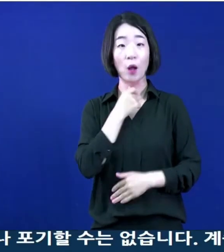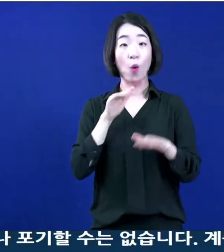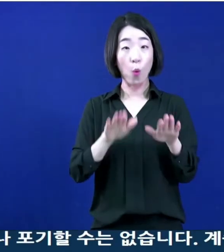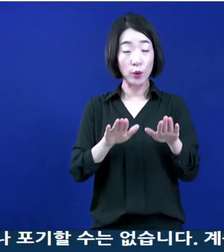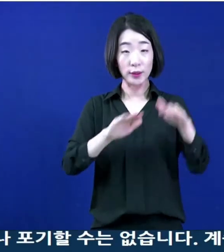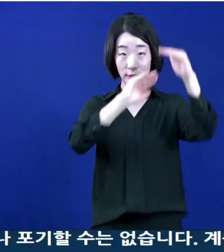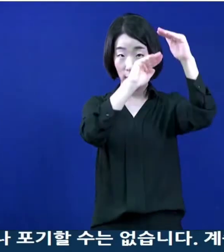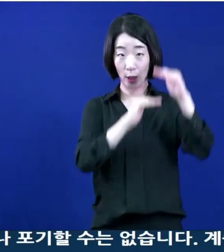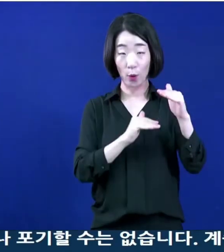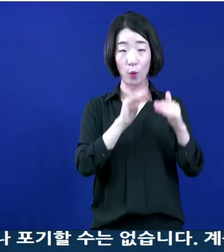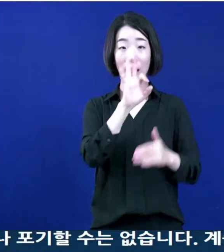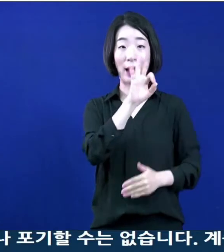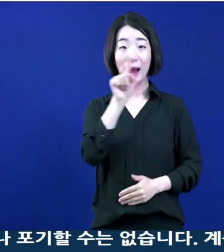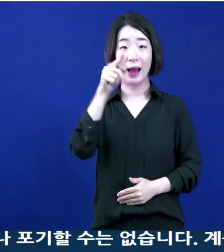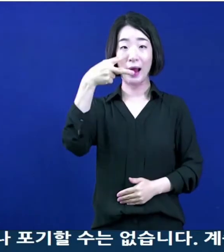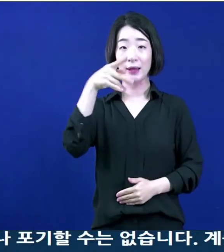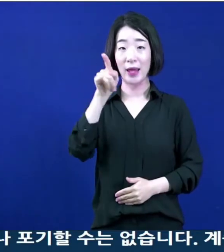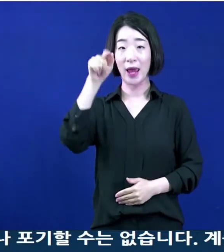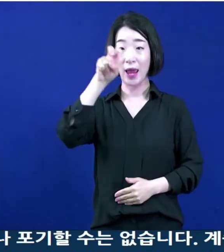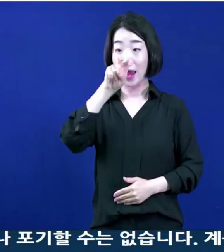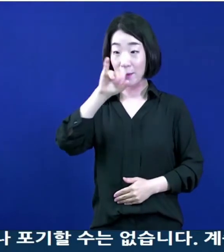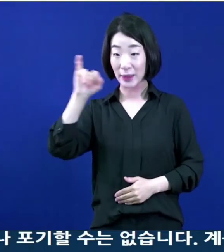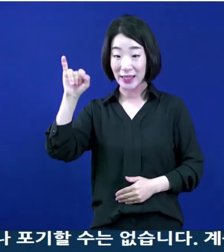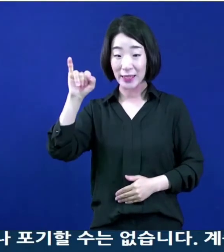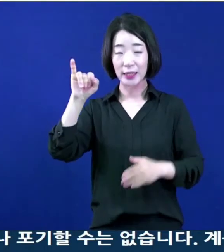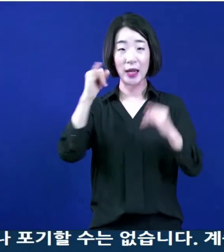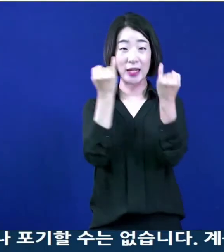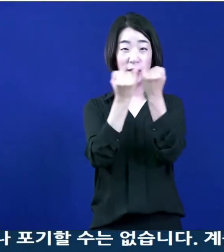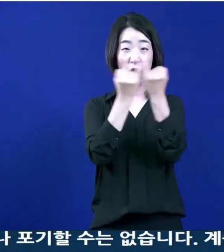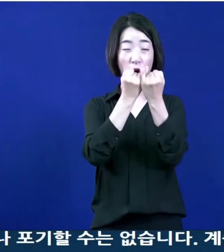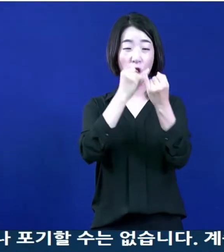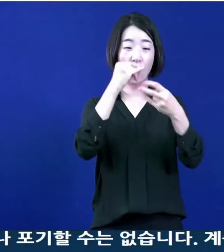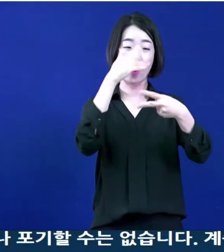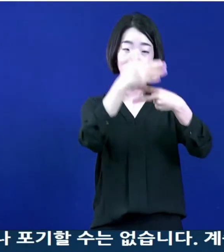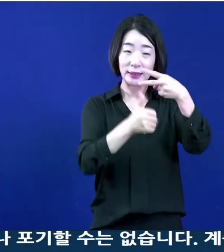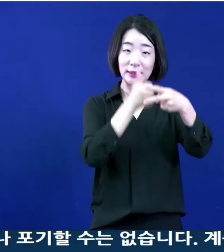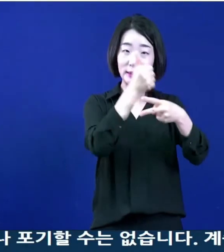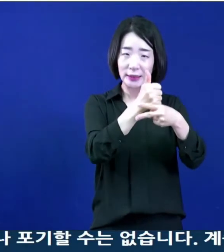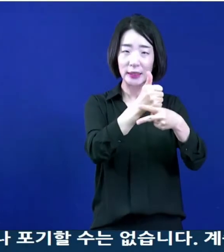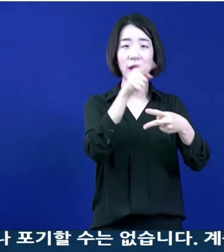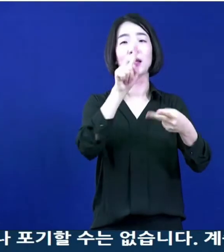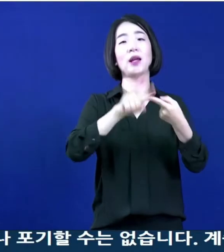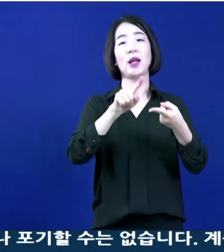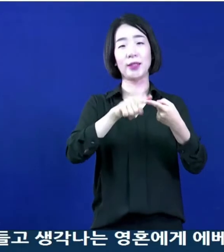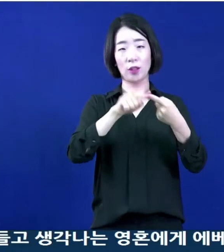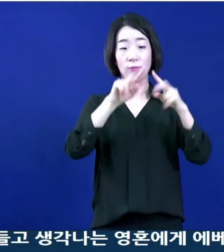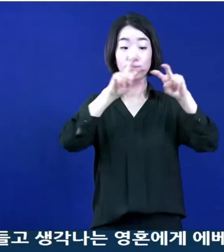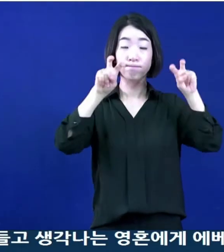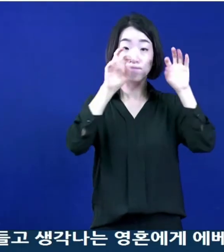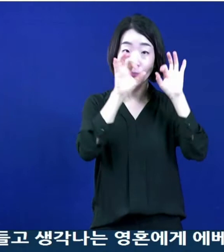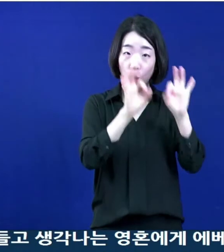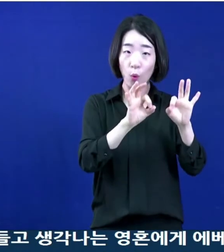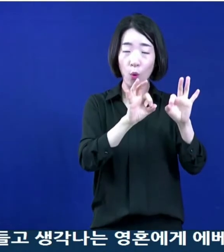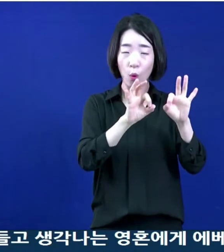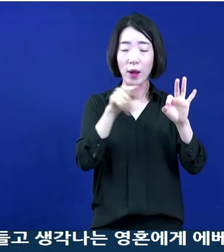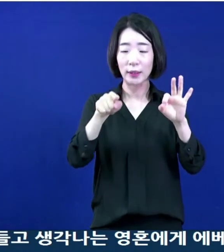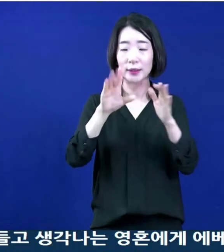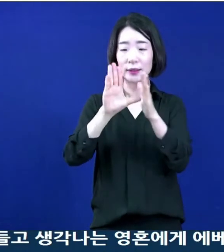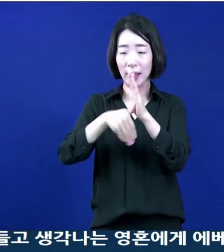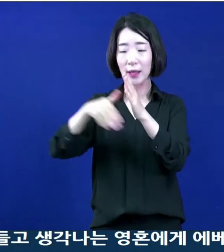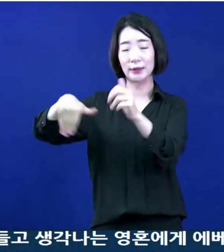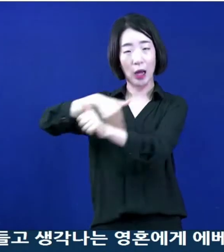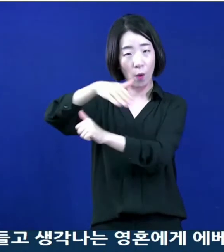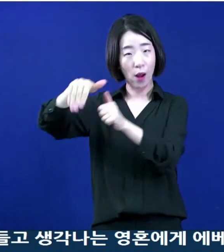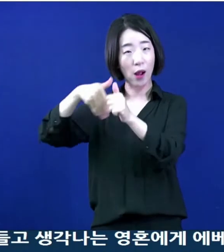아데미 여신이 지배하고 있었던 에베소의 그 모습을 오늘 본문 속에서 이렇게 찾아보면서 에베소 고대 도시의 모습도